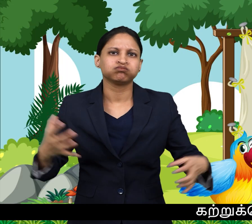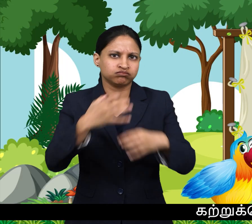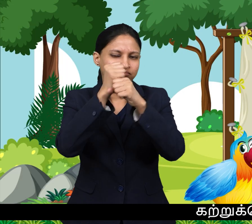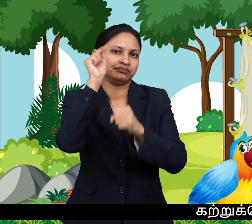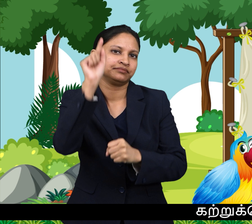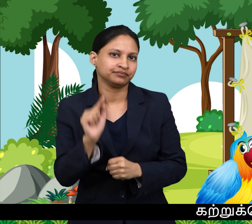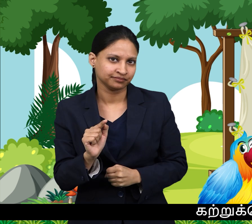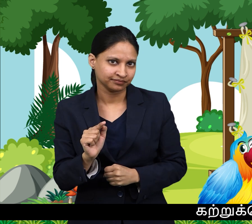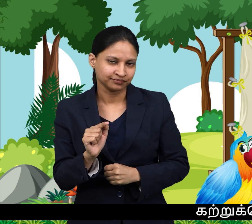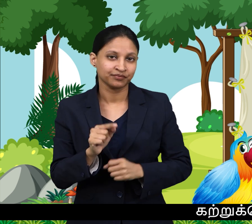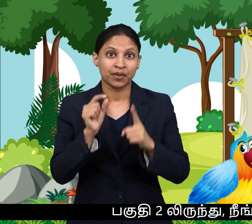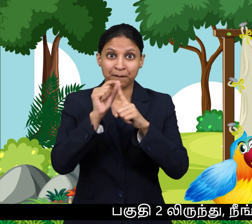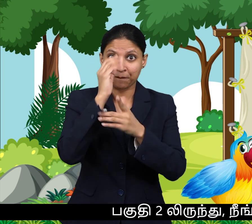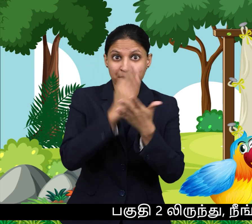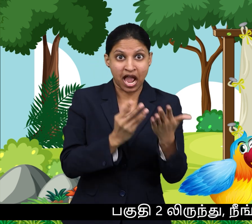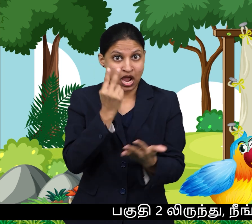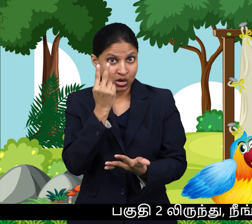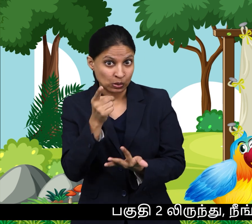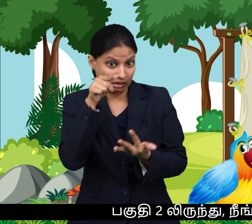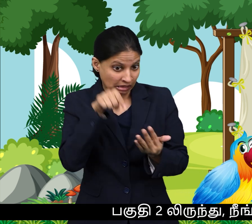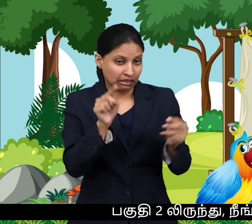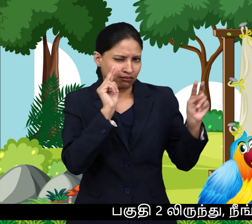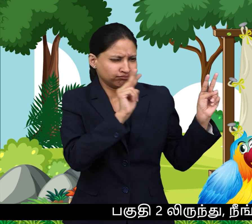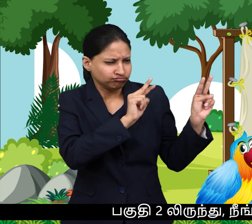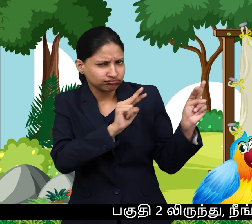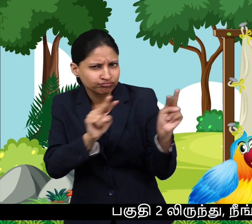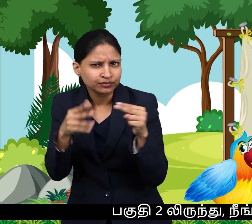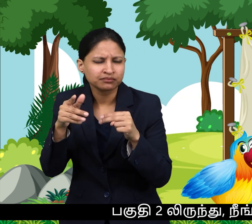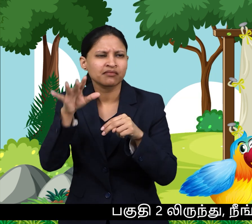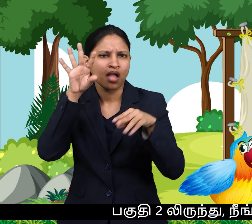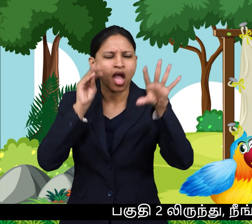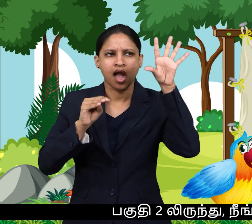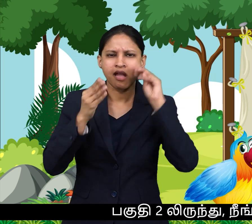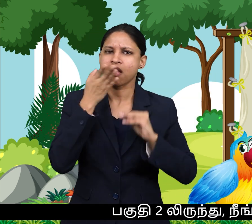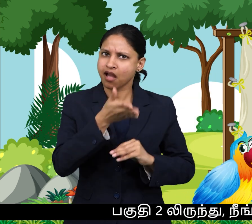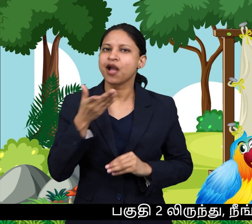கற்றுக்கொள்வீர்கள். பகுதி 2இலிருந்து நீங்கள் கற்றுக்கொள்வீர்கள்.